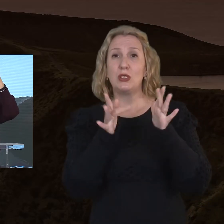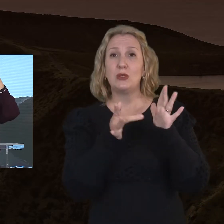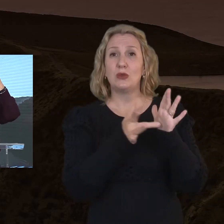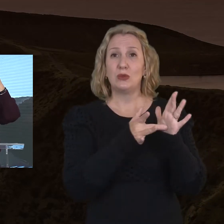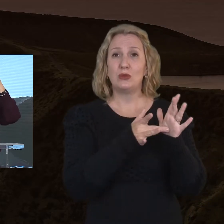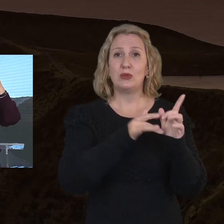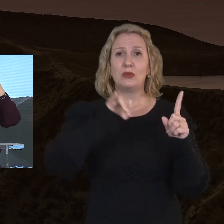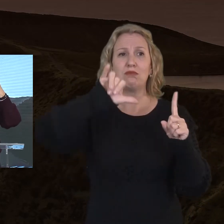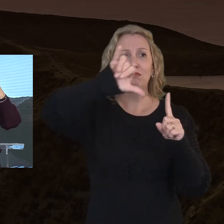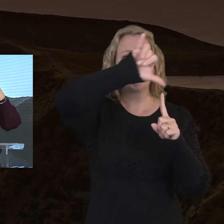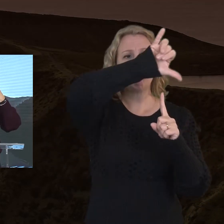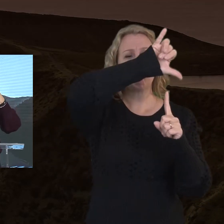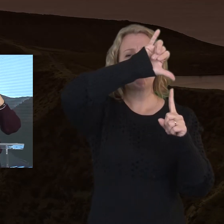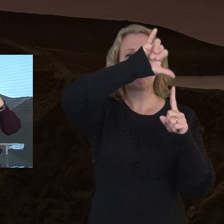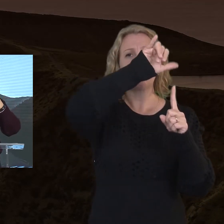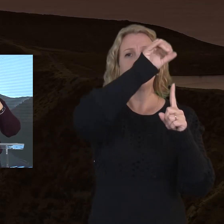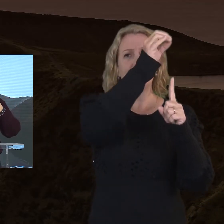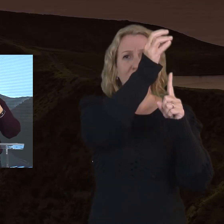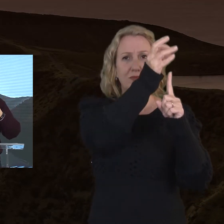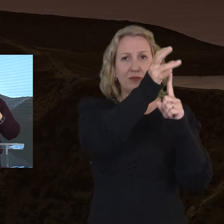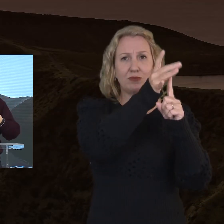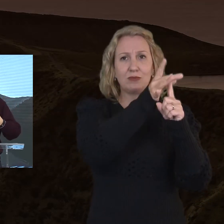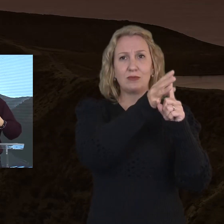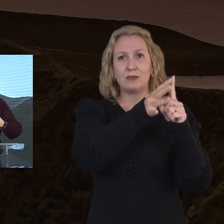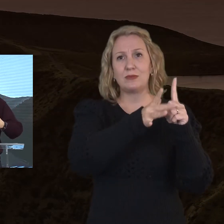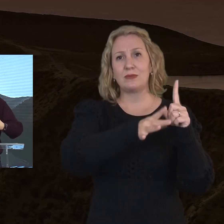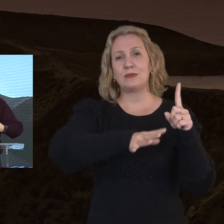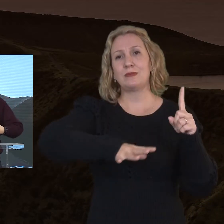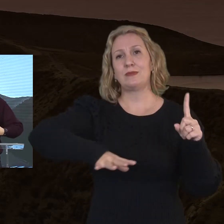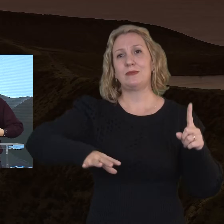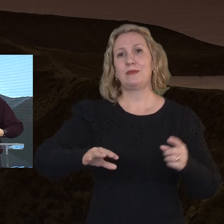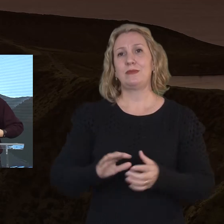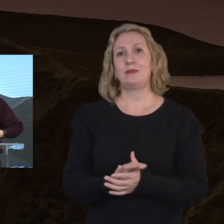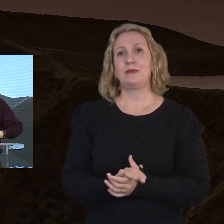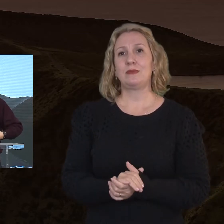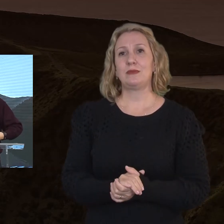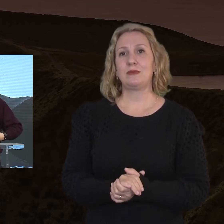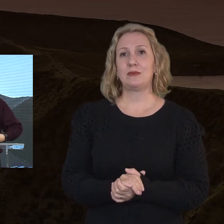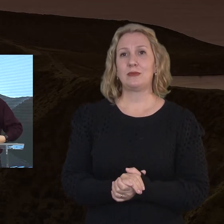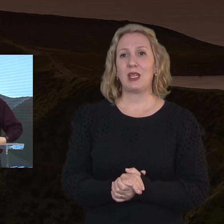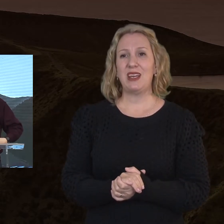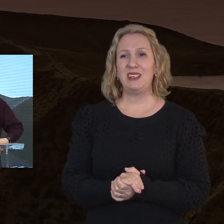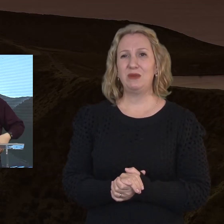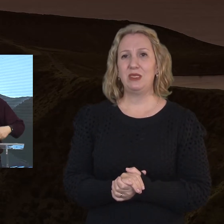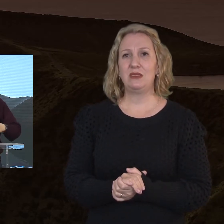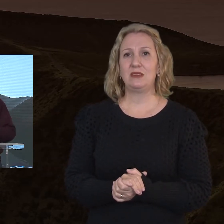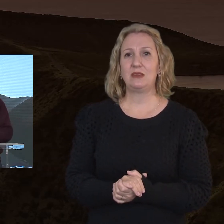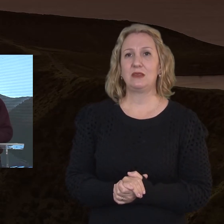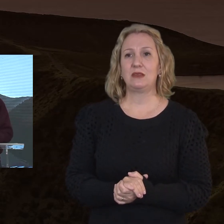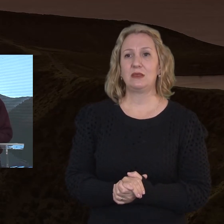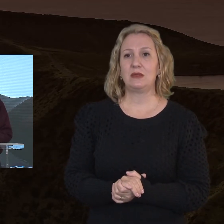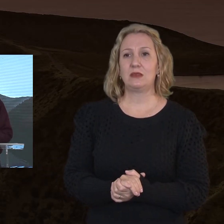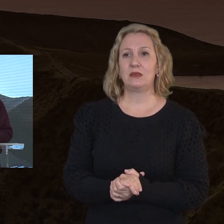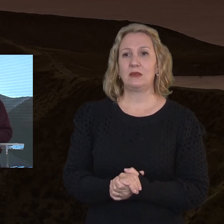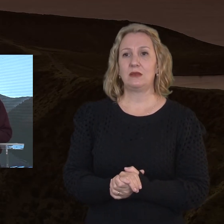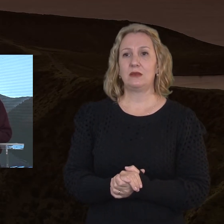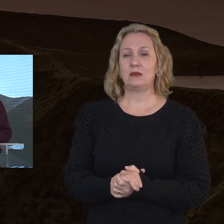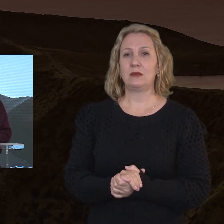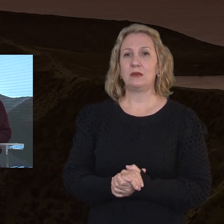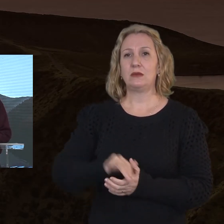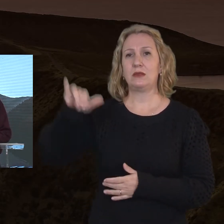óleo desce pela sua cabeça passa pela sua barba e chega a cada parte das suas vestes